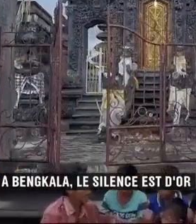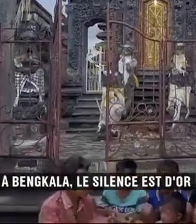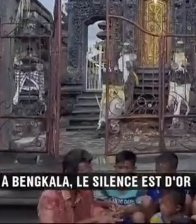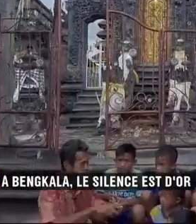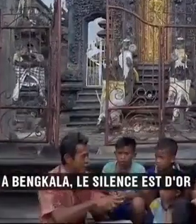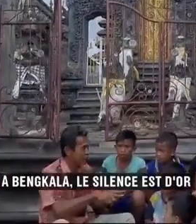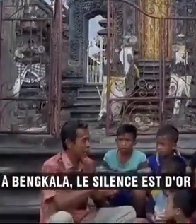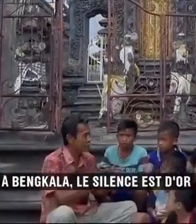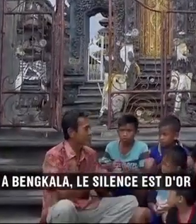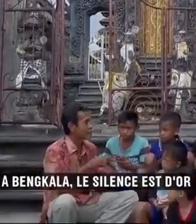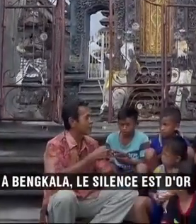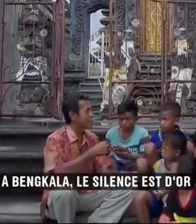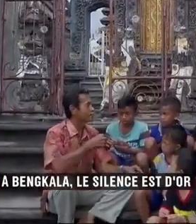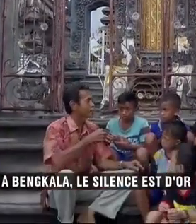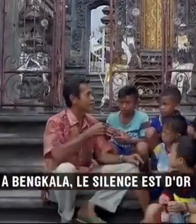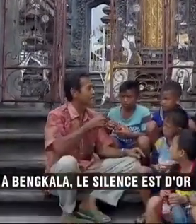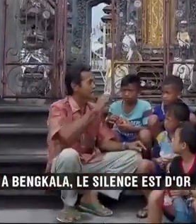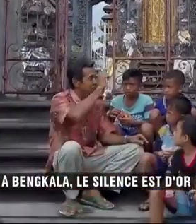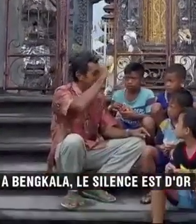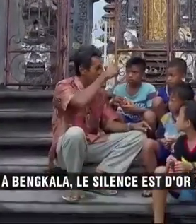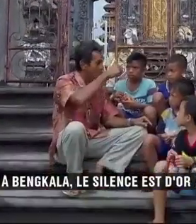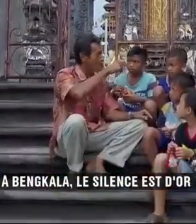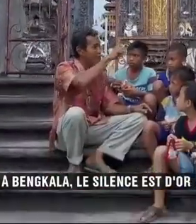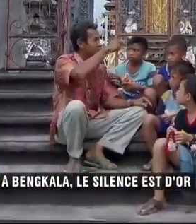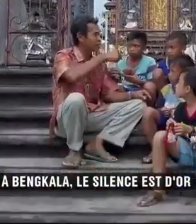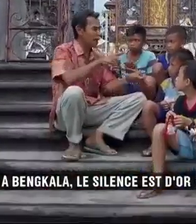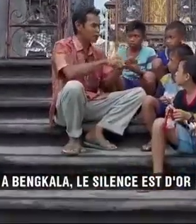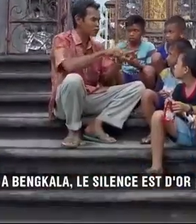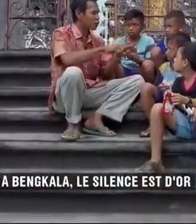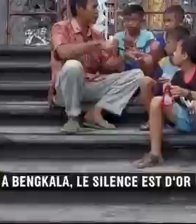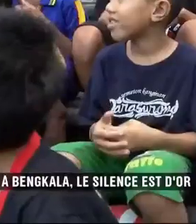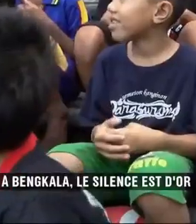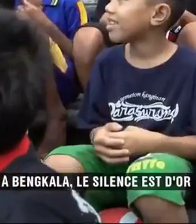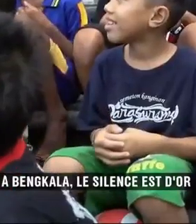cru à une malédiction. La légende est encore contée par les anciens du village.